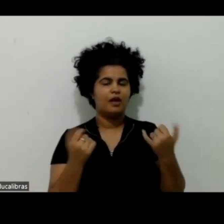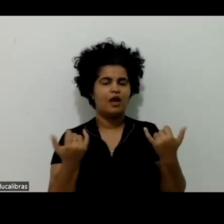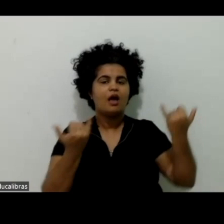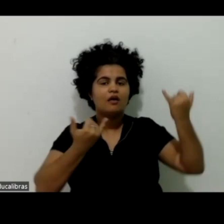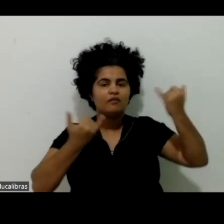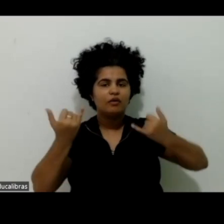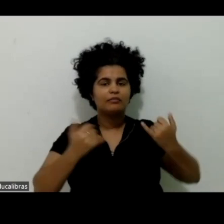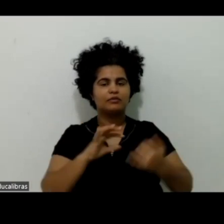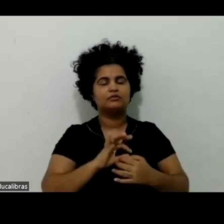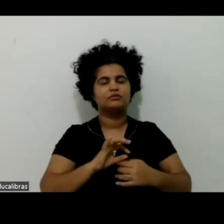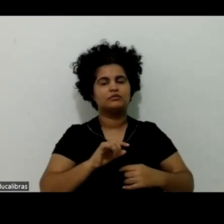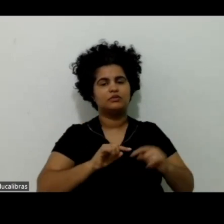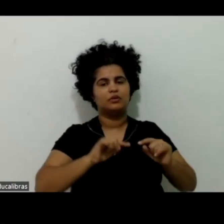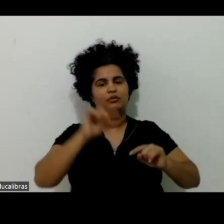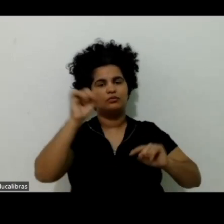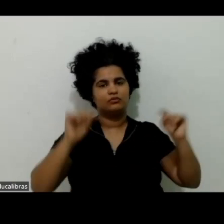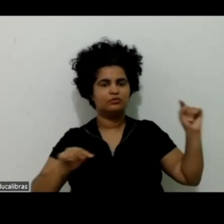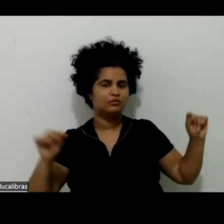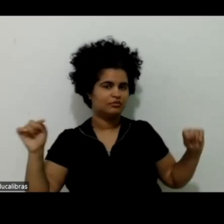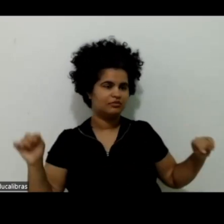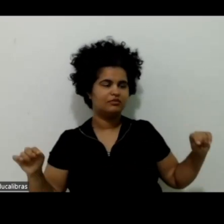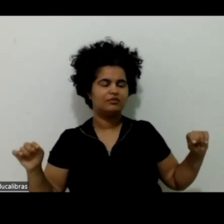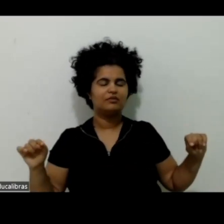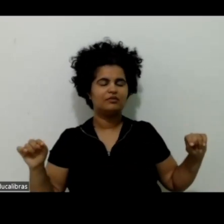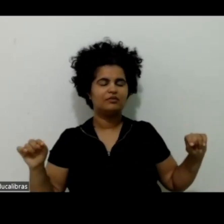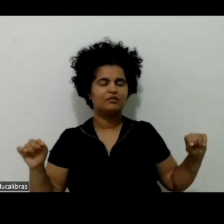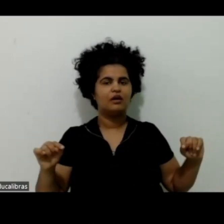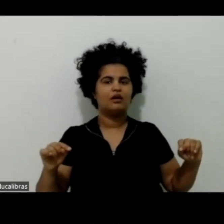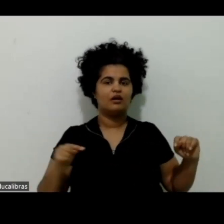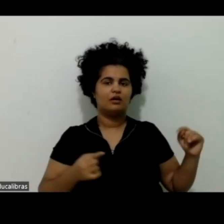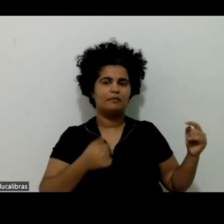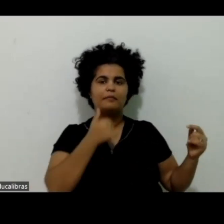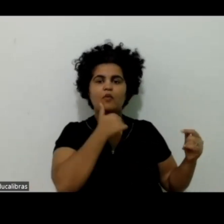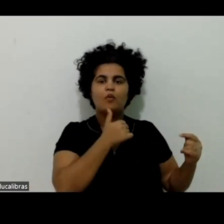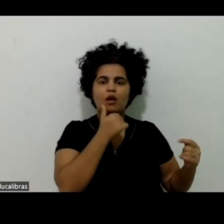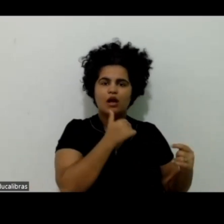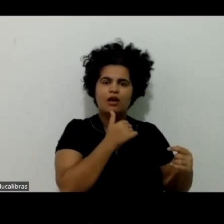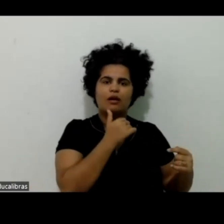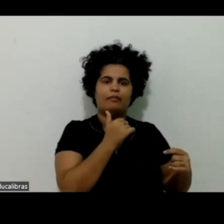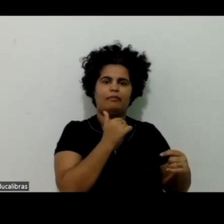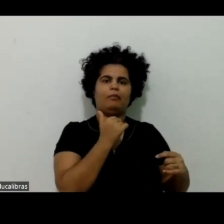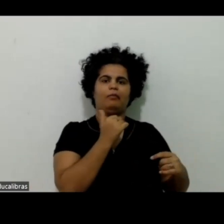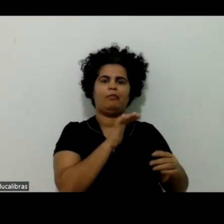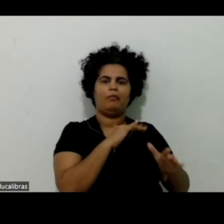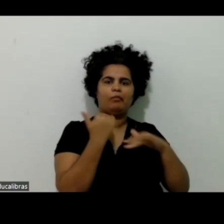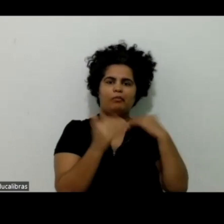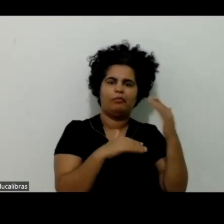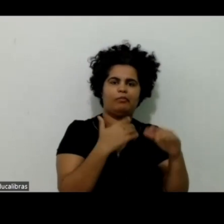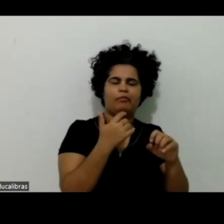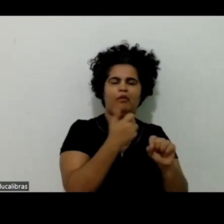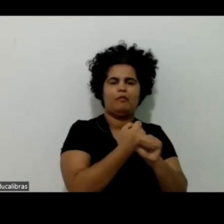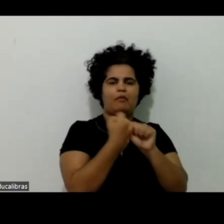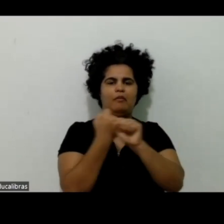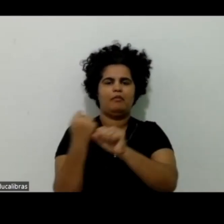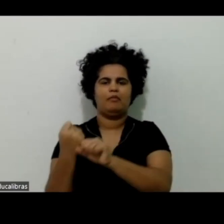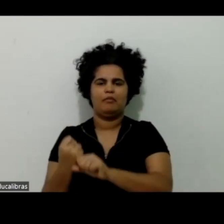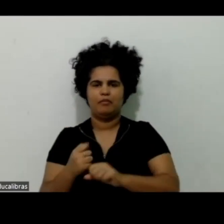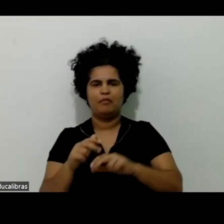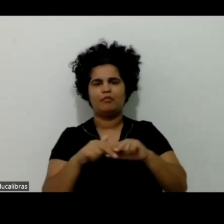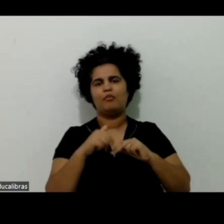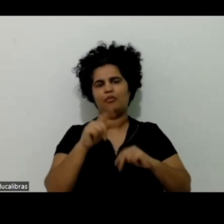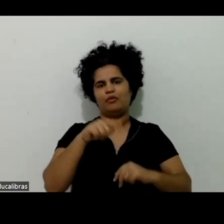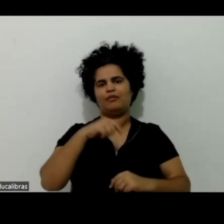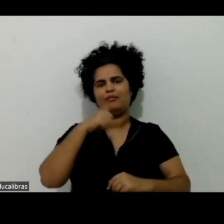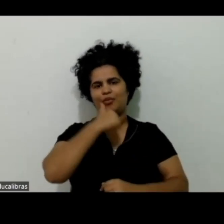pessoas encarceradas, né, de feminicídio, enfim, das diversas violências possíveis, a gente ficaria aqui um mês falando